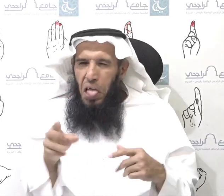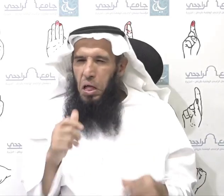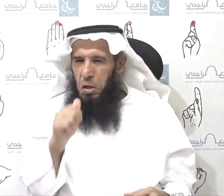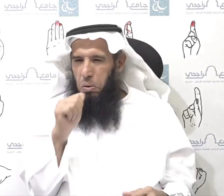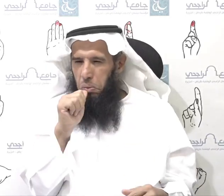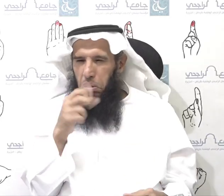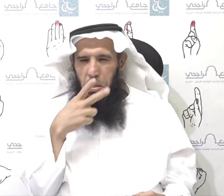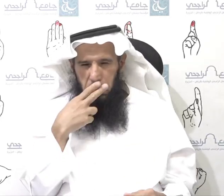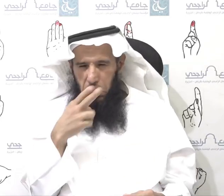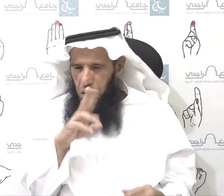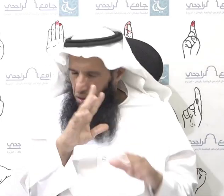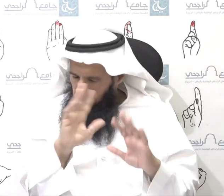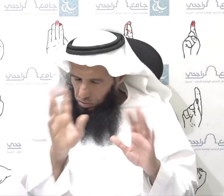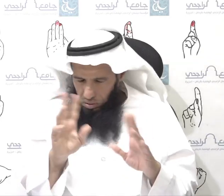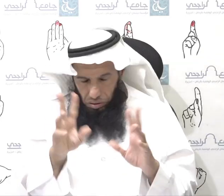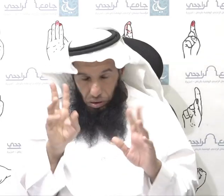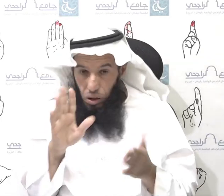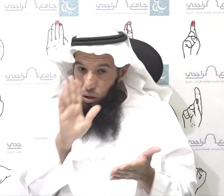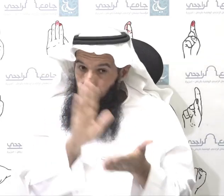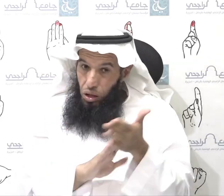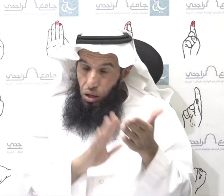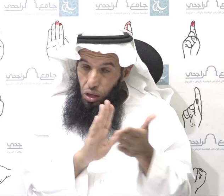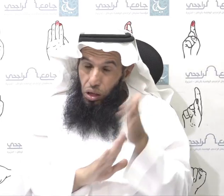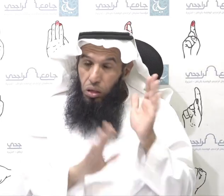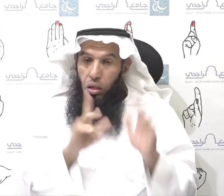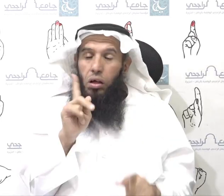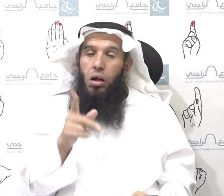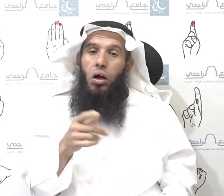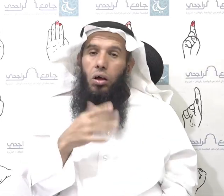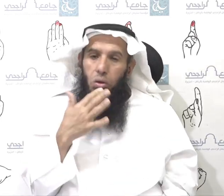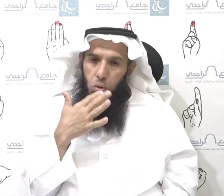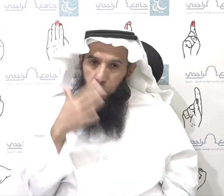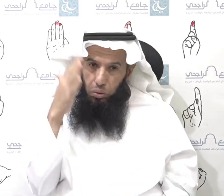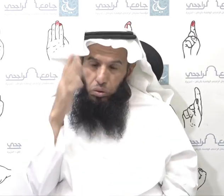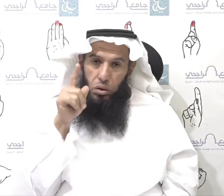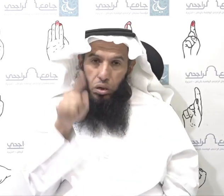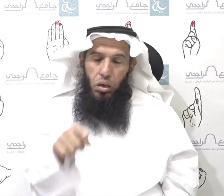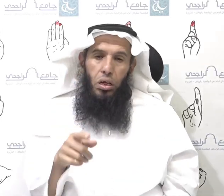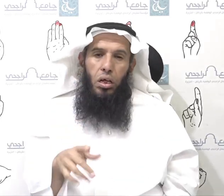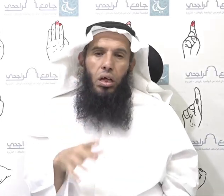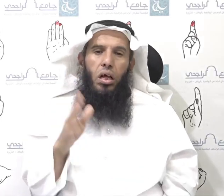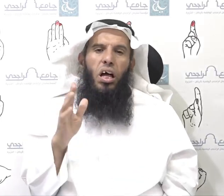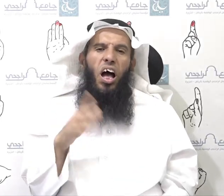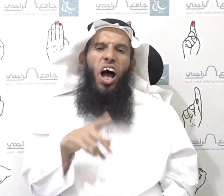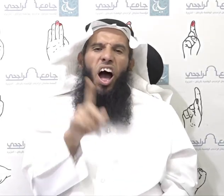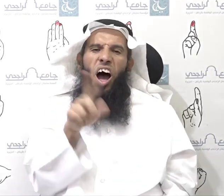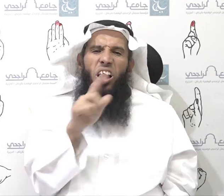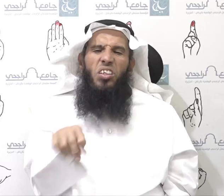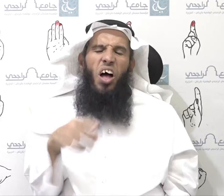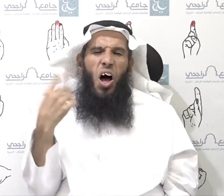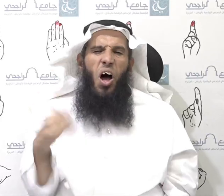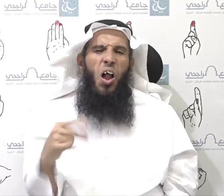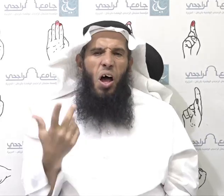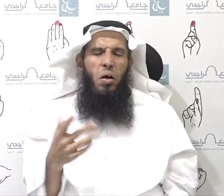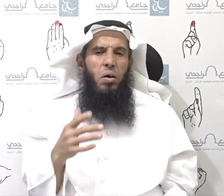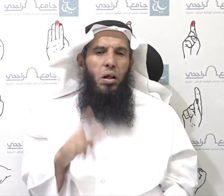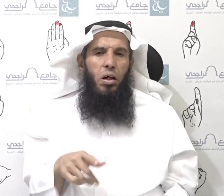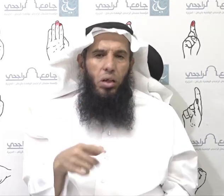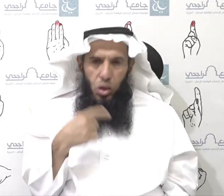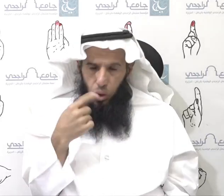الكبير والعقوبة على كبير السن الذي يقع في أمور محرمة، كما قال النبي صلى